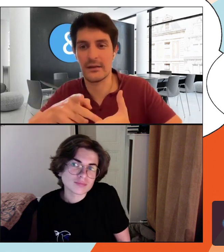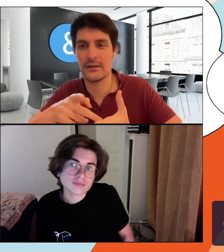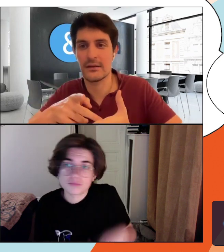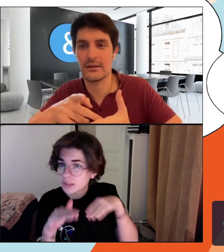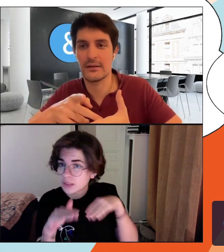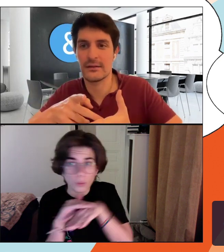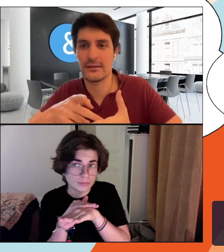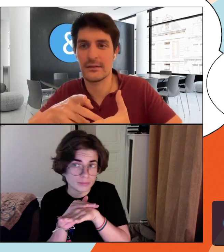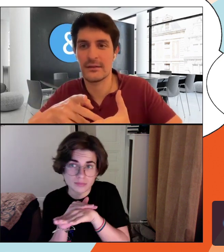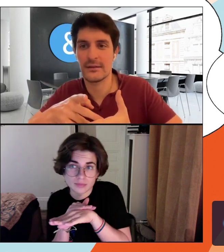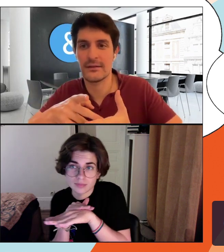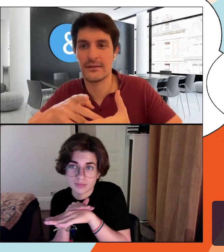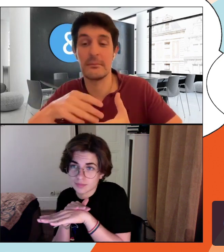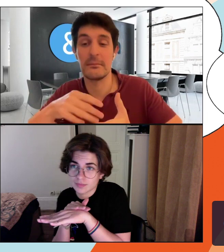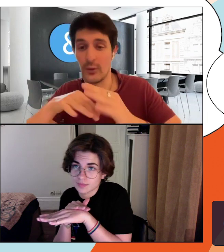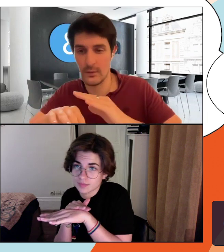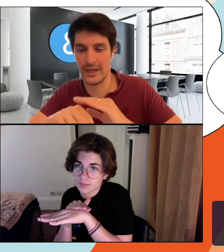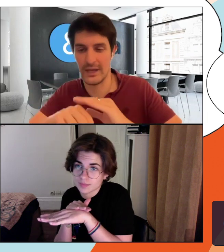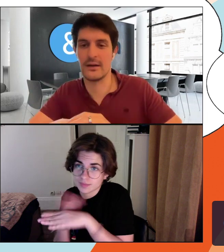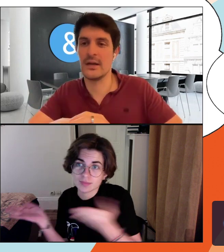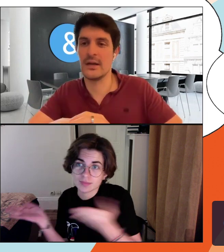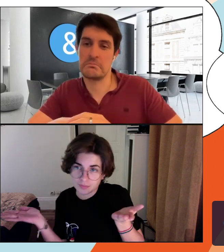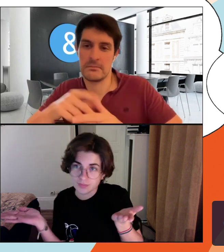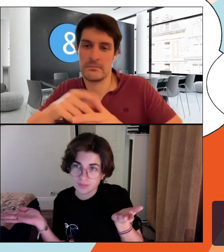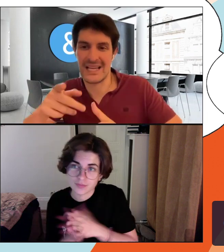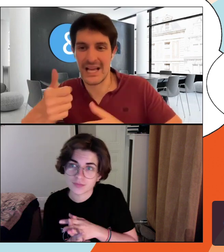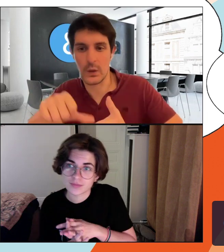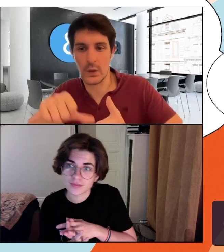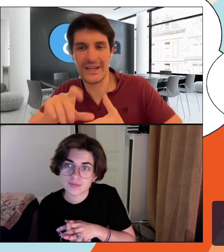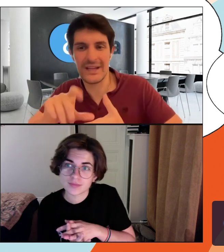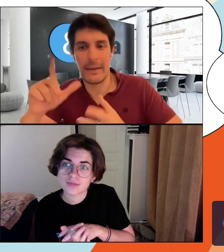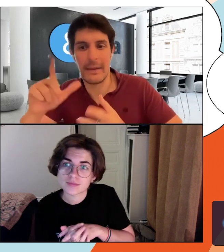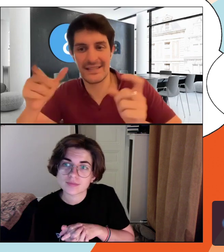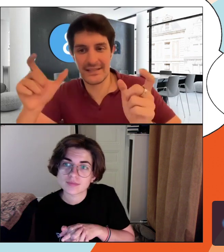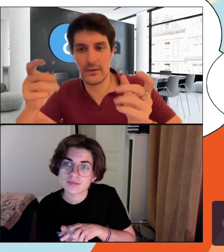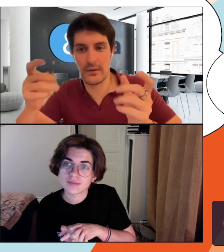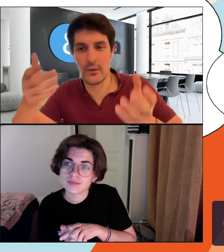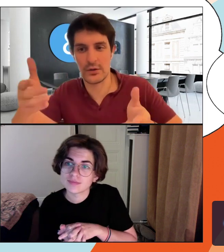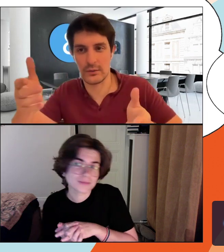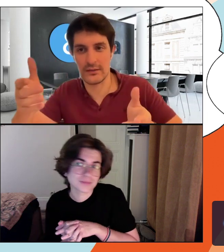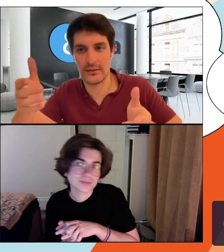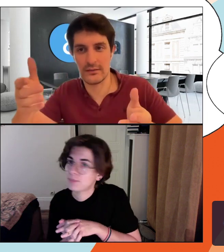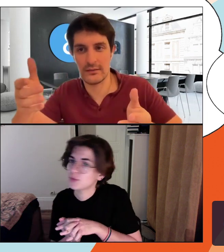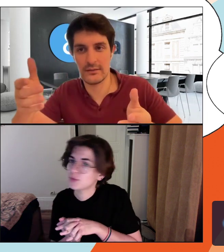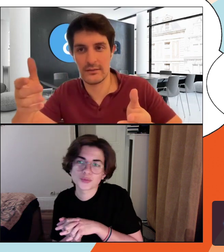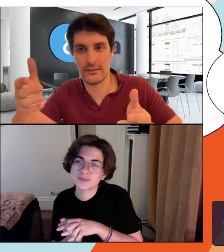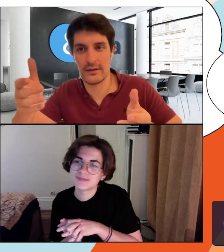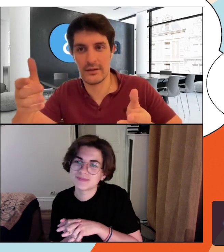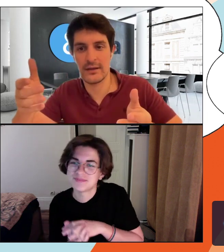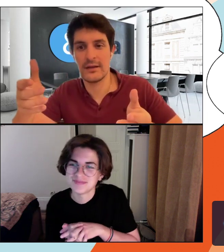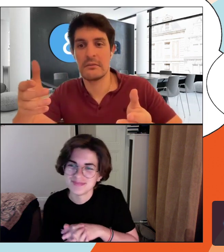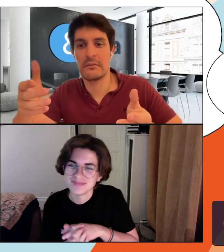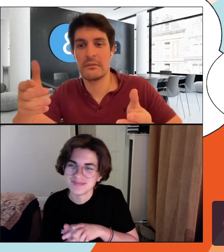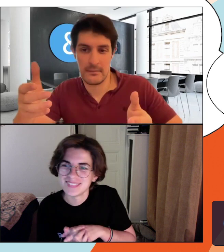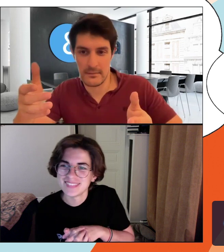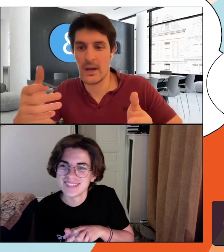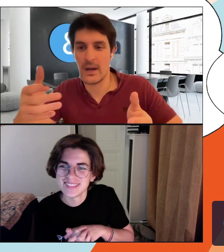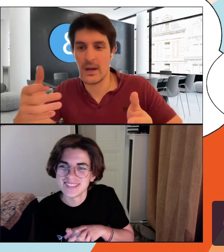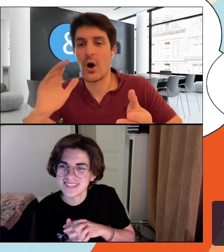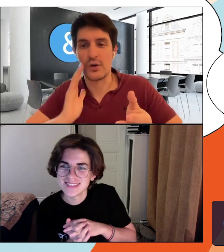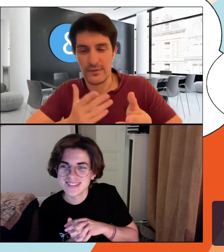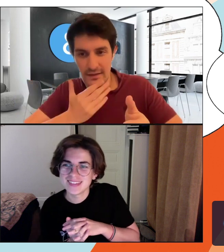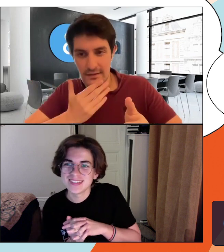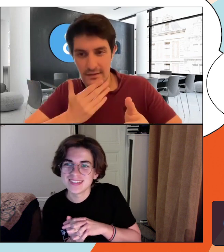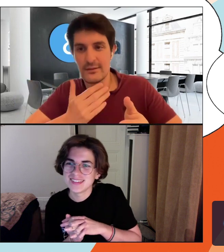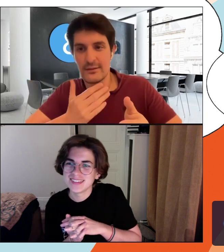Métro. Métro. Okay. Ça, c'est un endroit qui n'est pas accessible aujourd'hui. Pas du tout. En